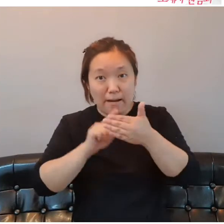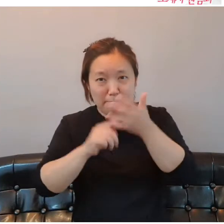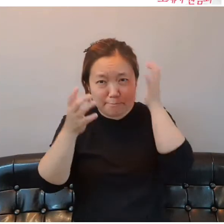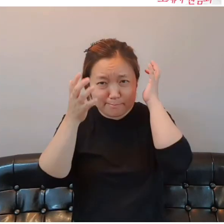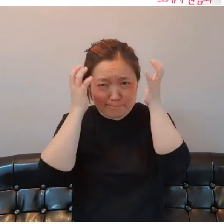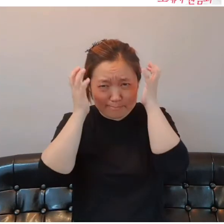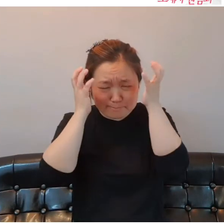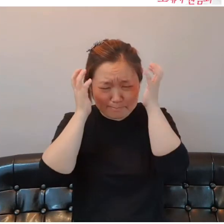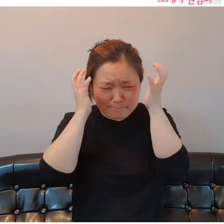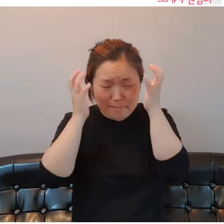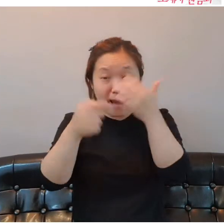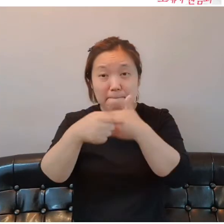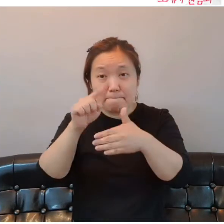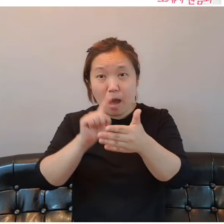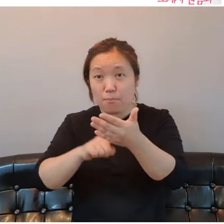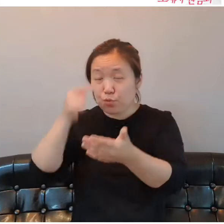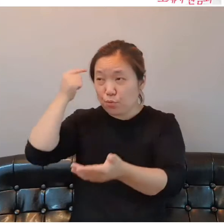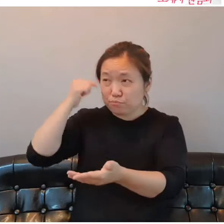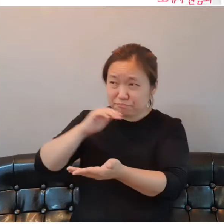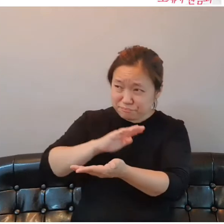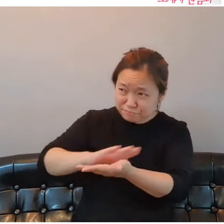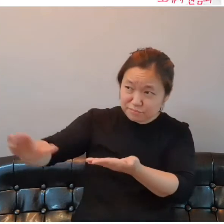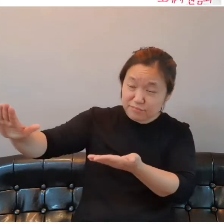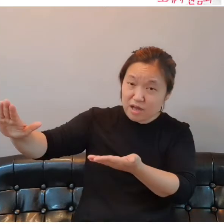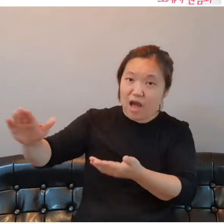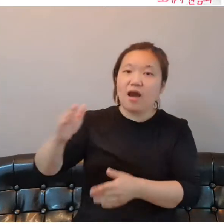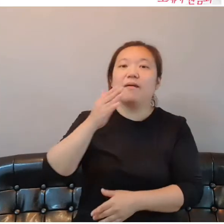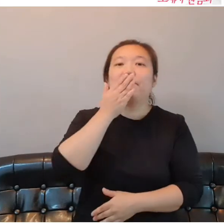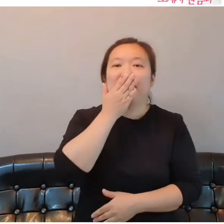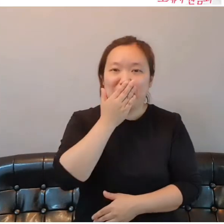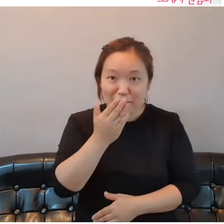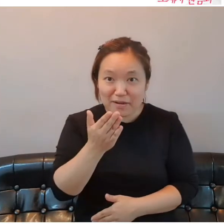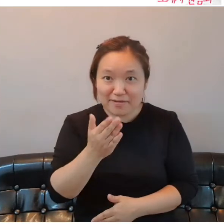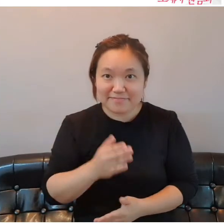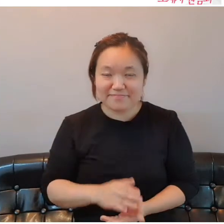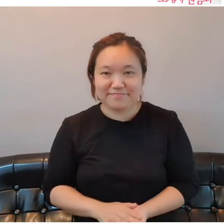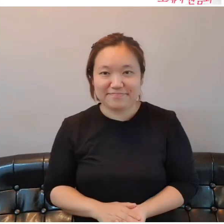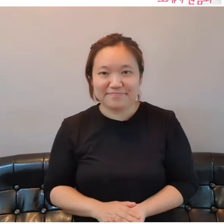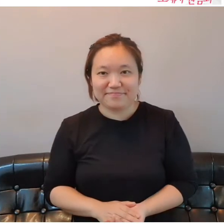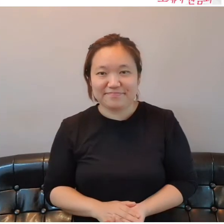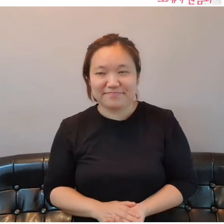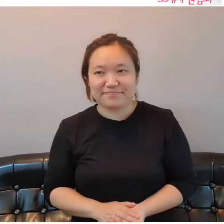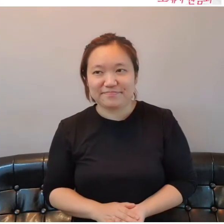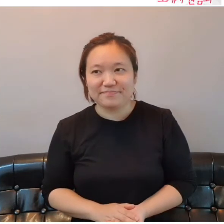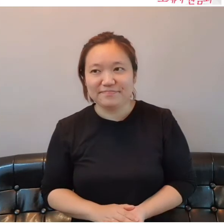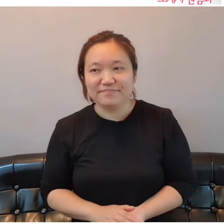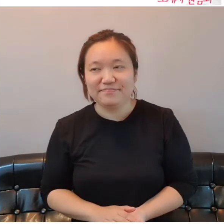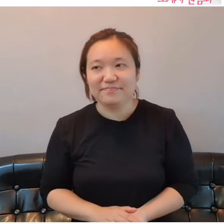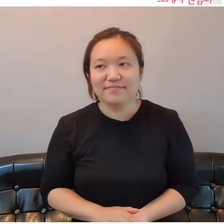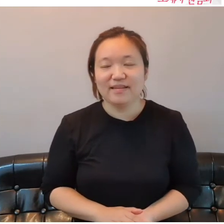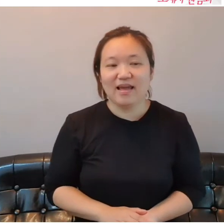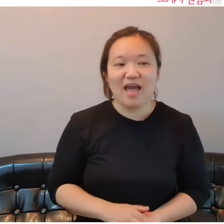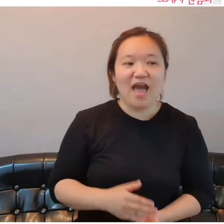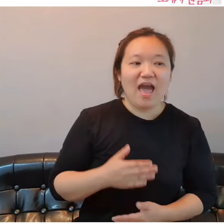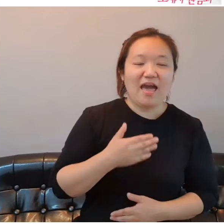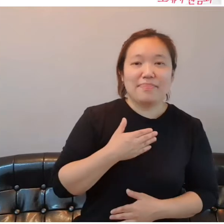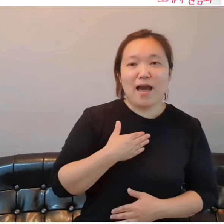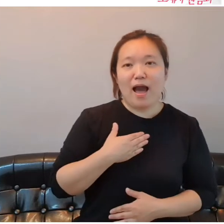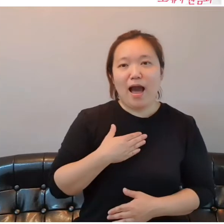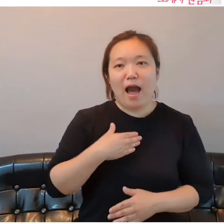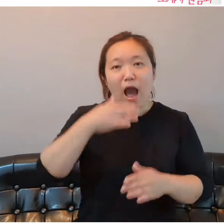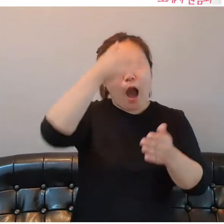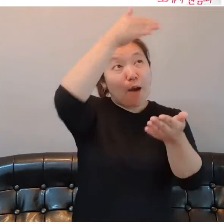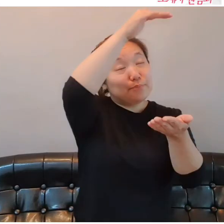비워지고 밝아지는 느낌 또한 덤으로 얻으실 수 있으세요. 점점 비워내시면 재밌는 것은